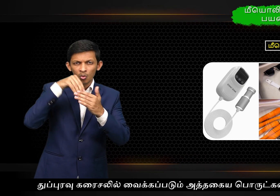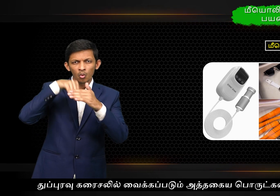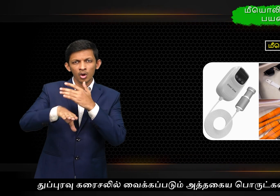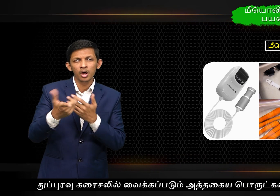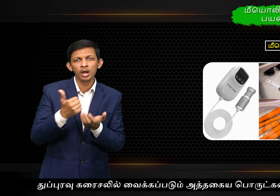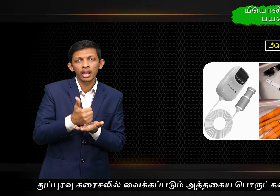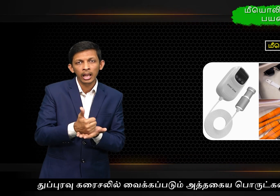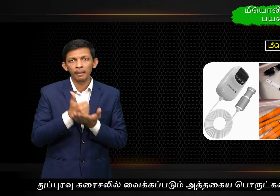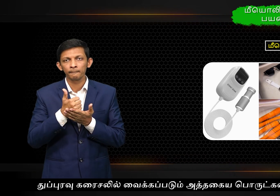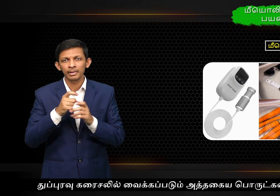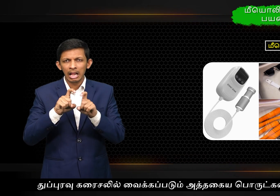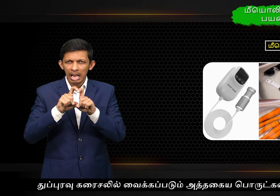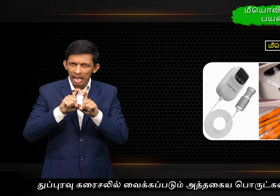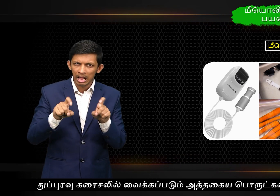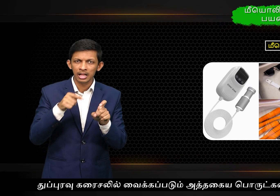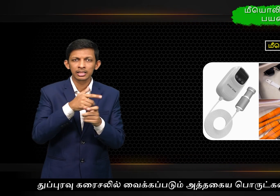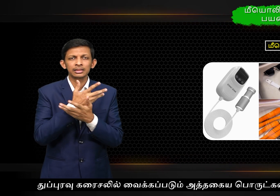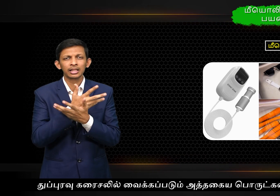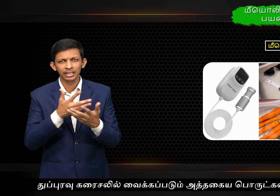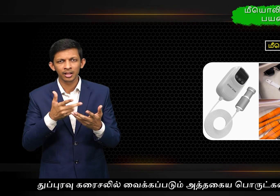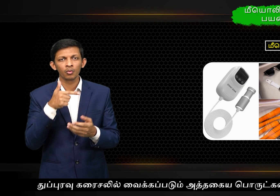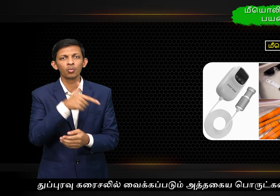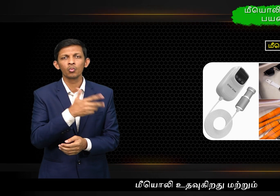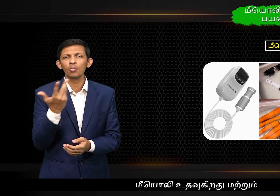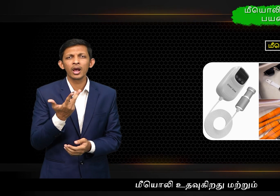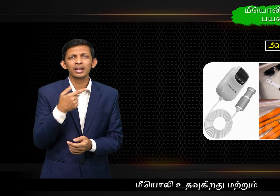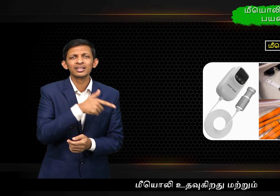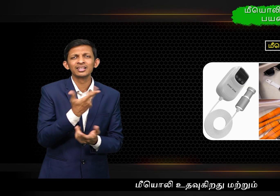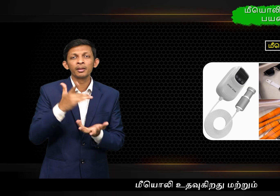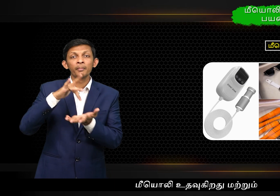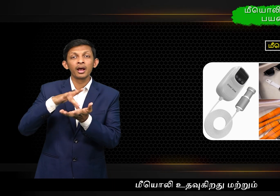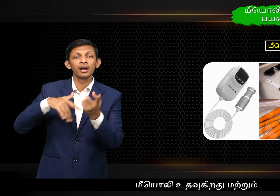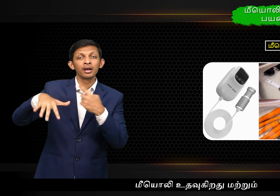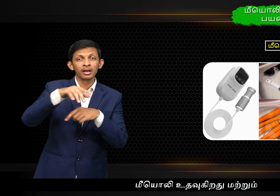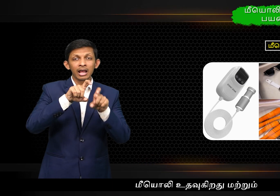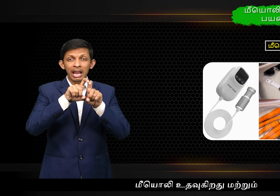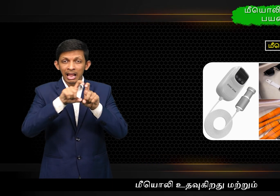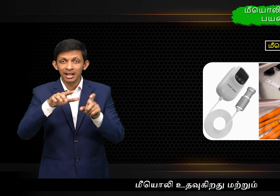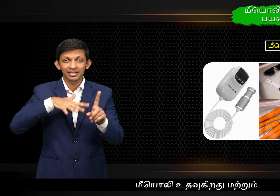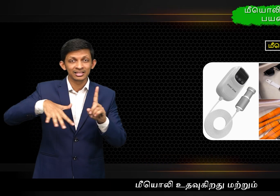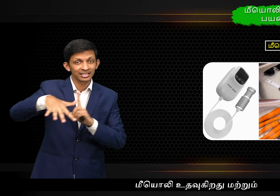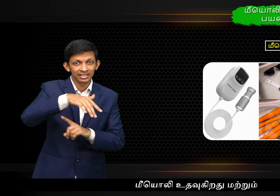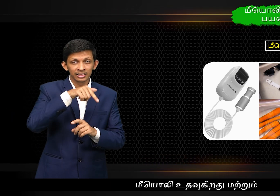துப்புரவு கரைசலில் வைக்கப்படும் அத்தகைய பொருட்களை சுத்தம் செய்ய மீயொலி உதவுகிறது மற்றும்